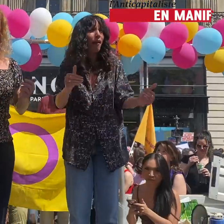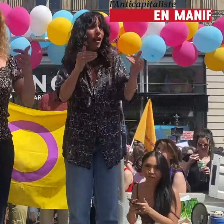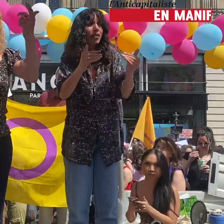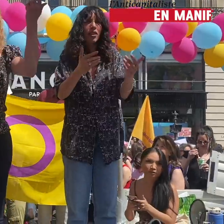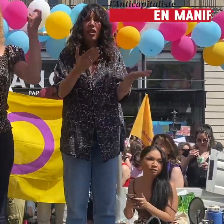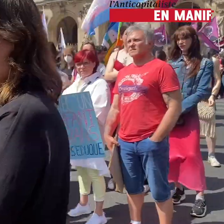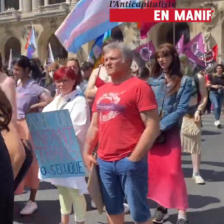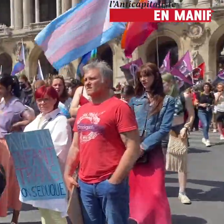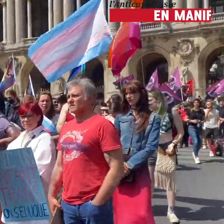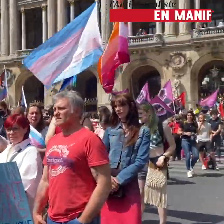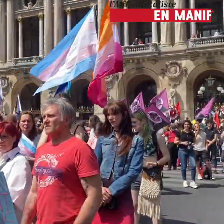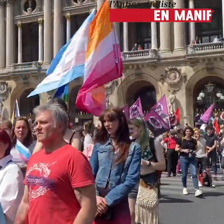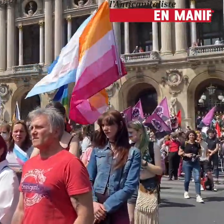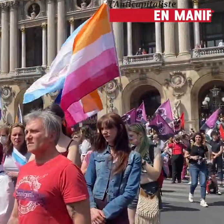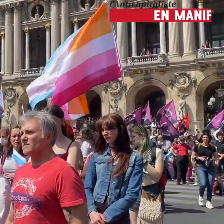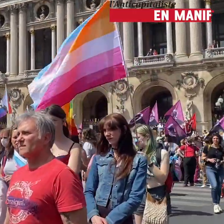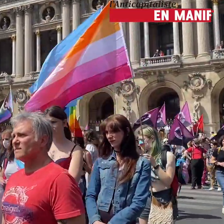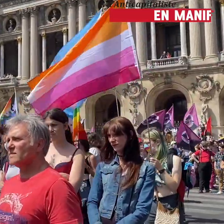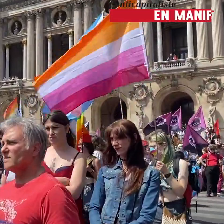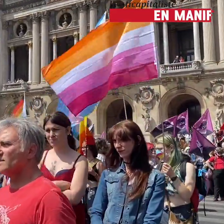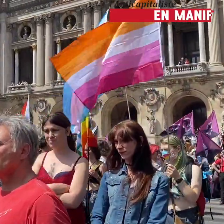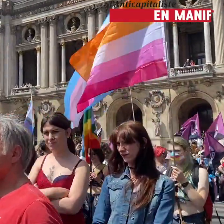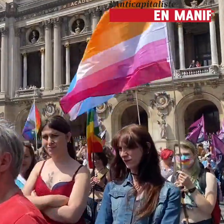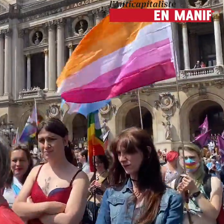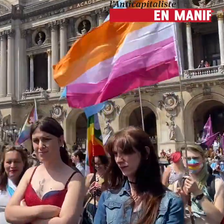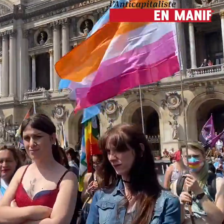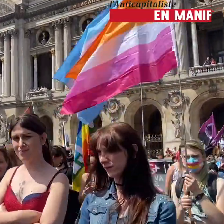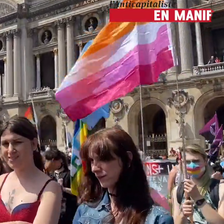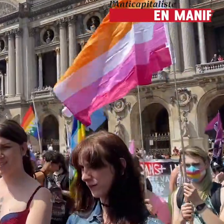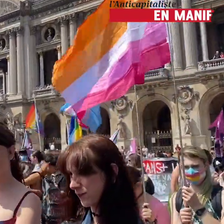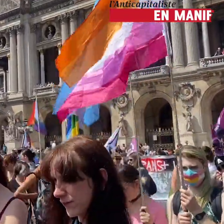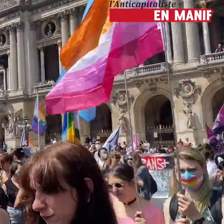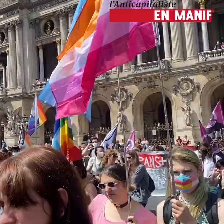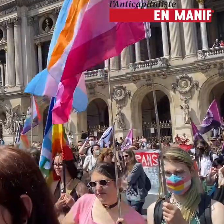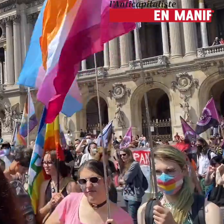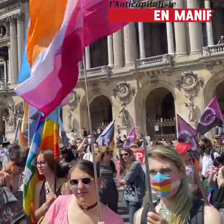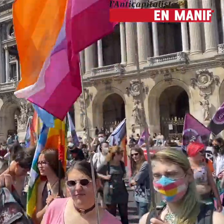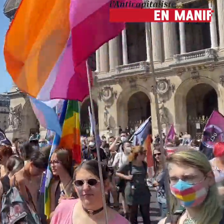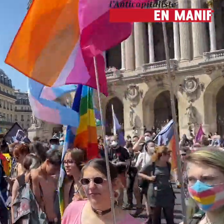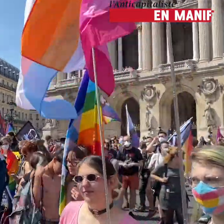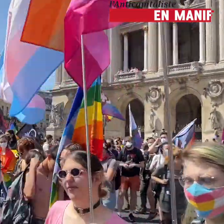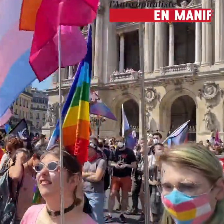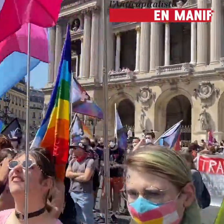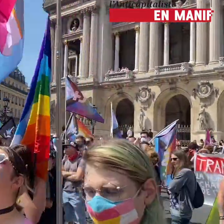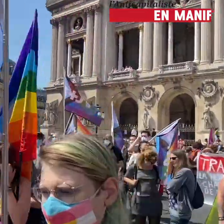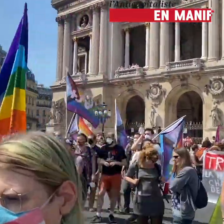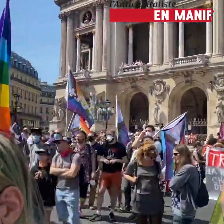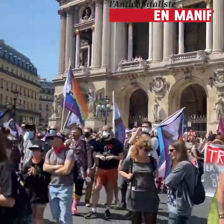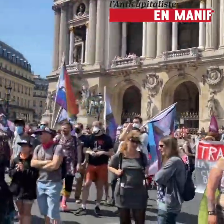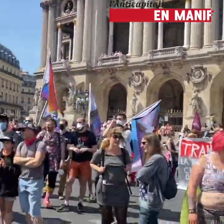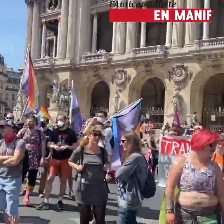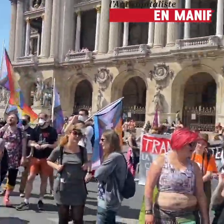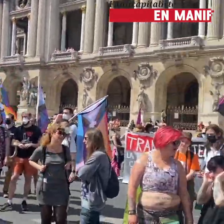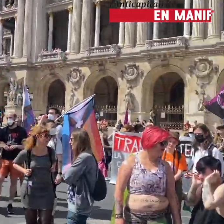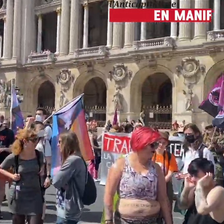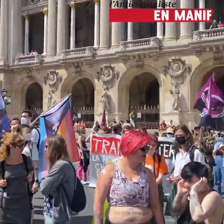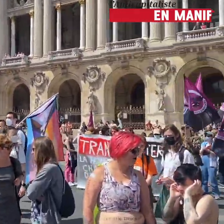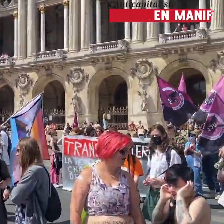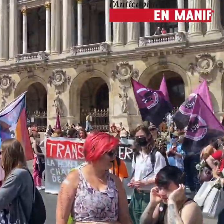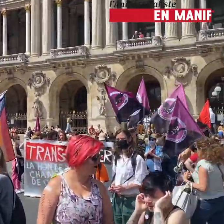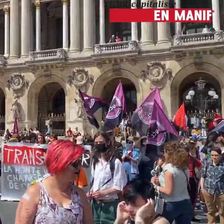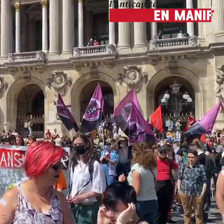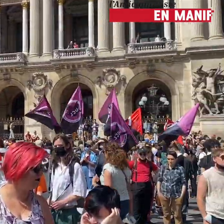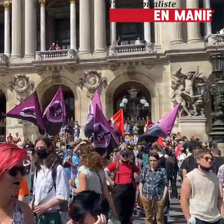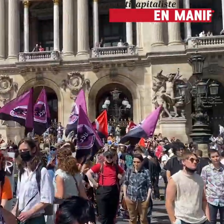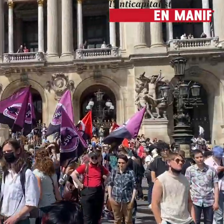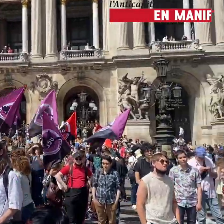où? Peut-être dans un cocktail, peut-être ailleurs, dans une conférence pour parler de